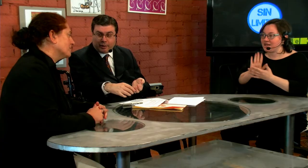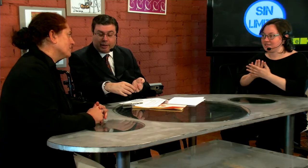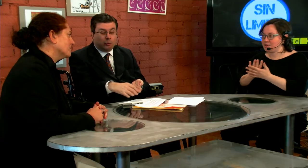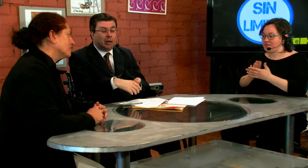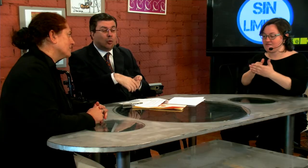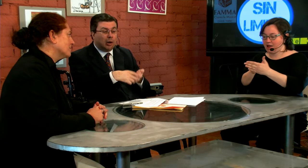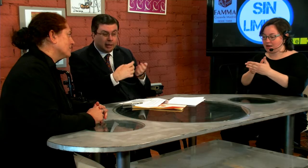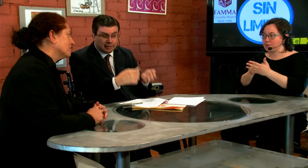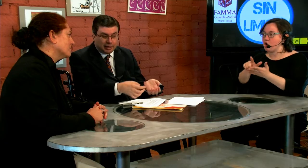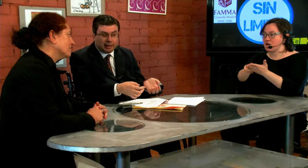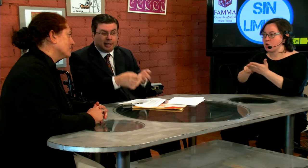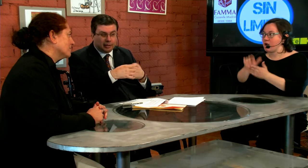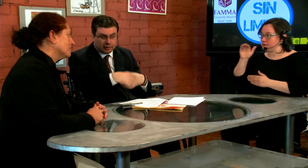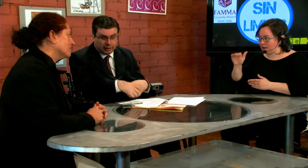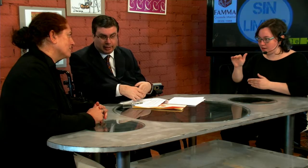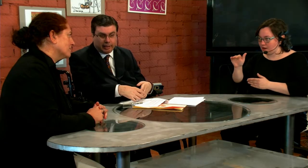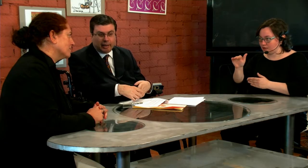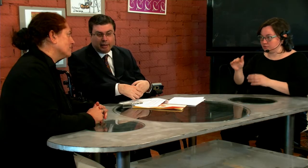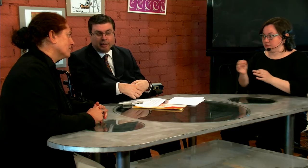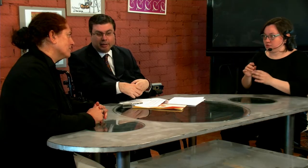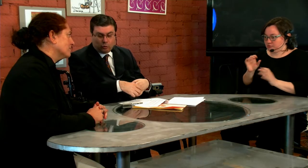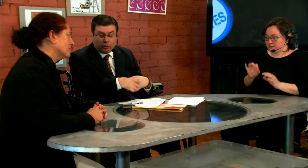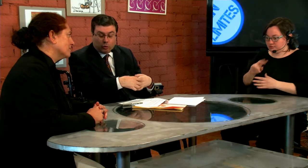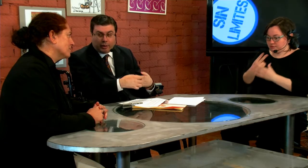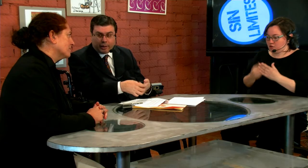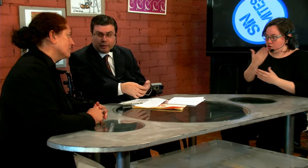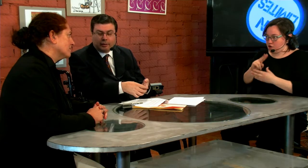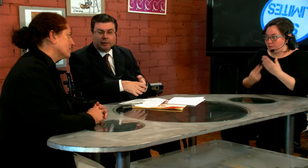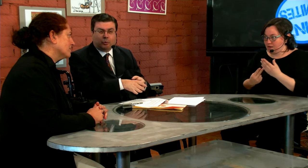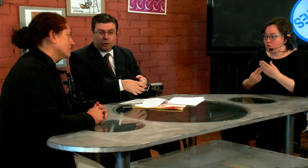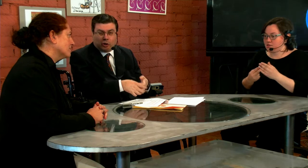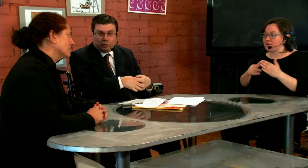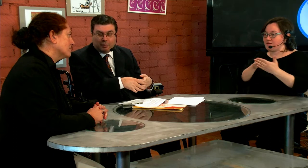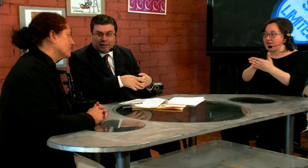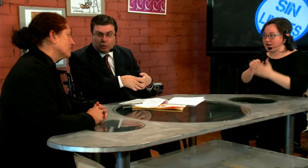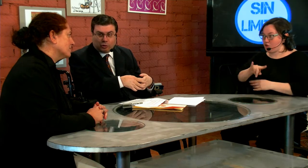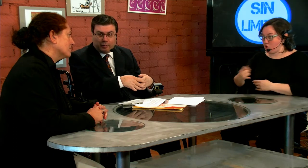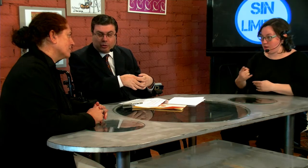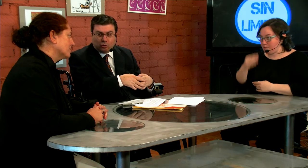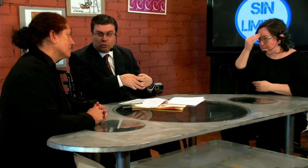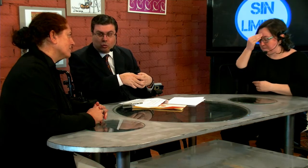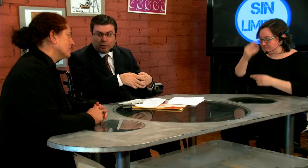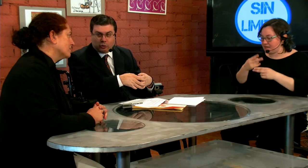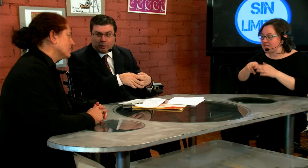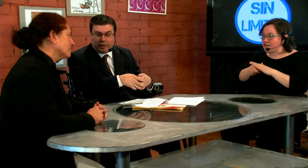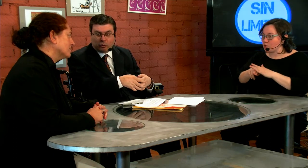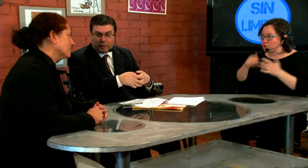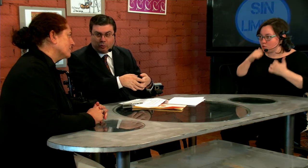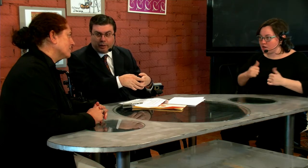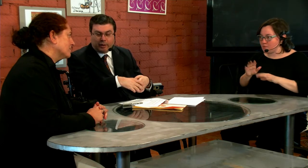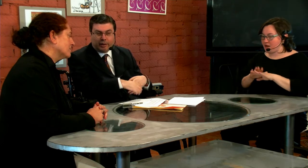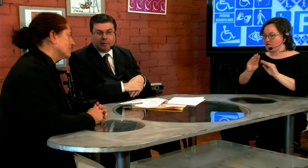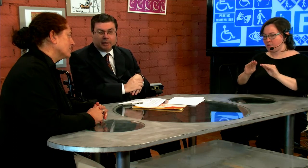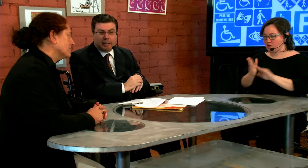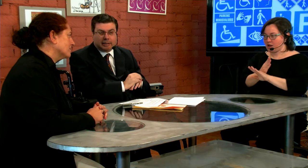tema de la barrera de una lengua extranjera, que se genera otra nueva barrera, porque no se contemplan los elementos humanos preparados para